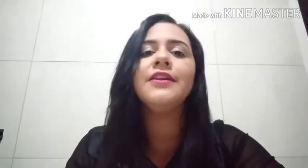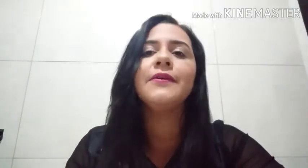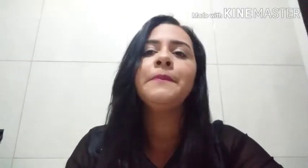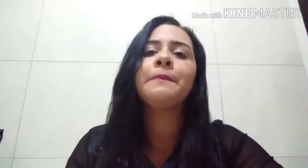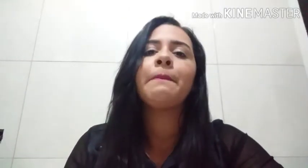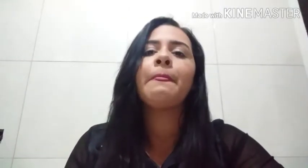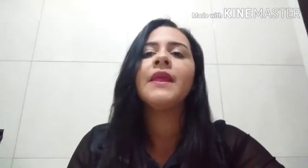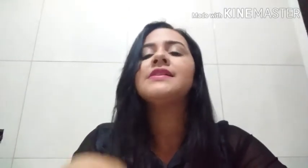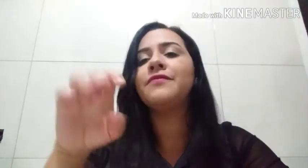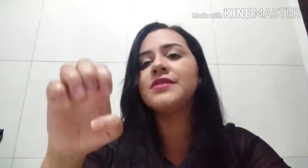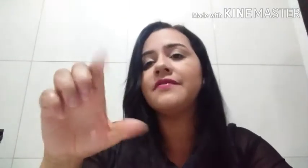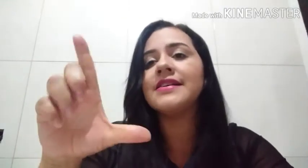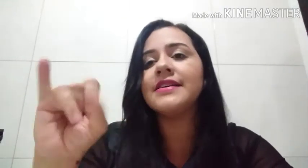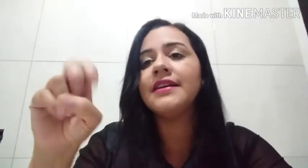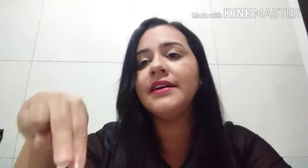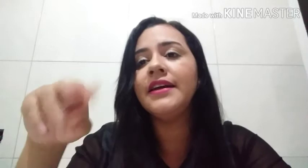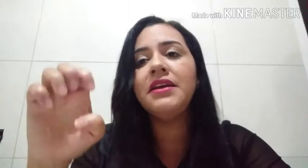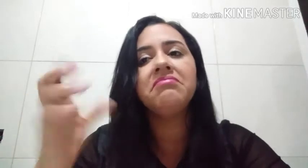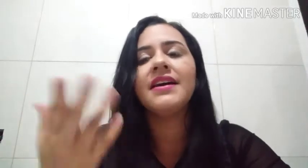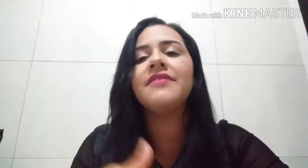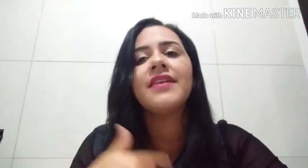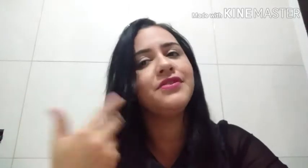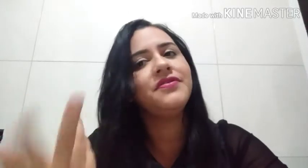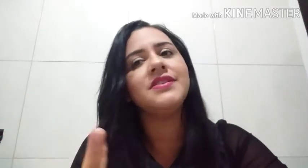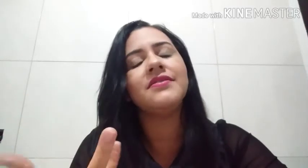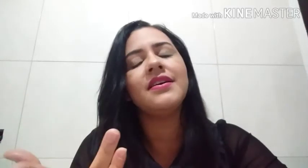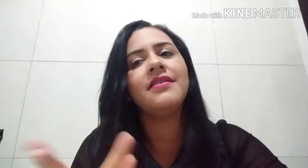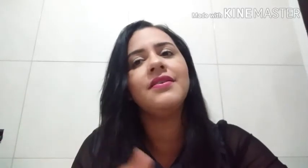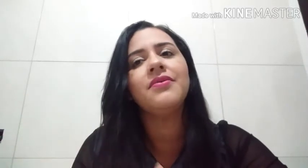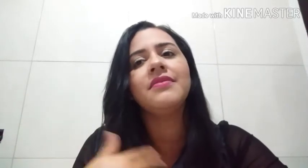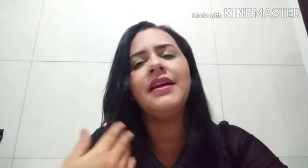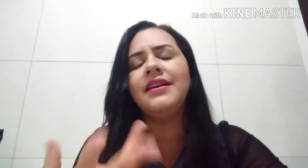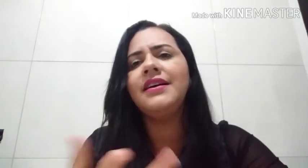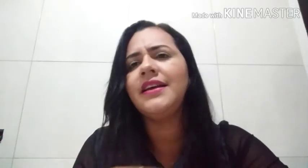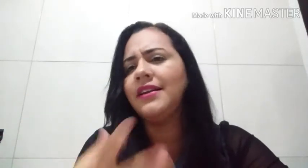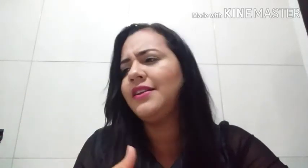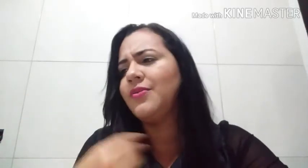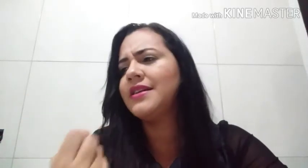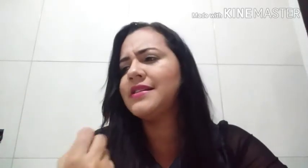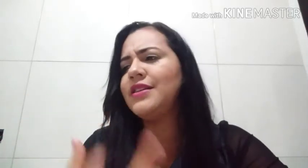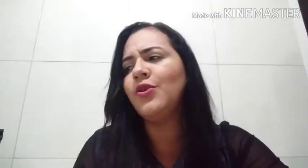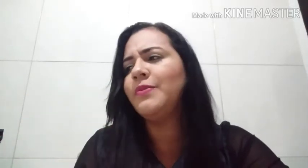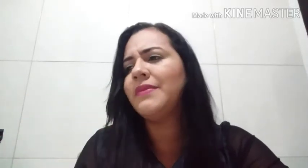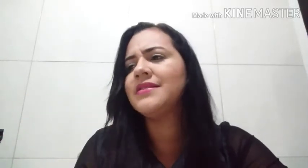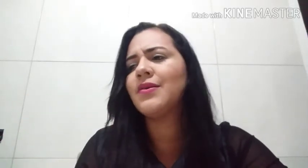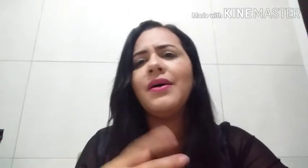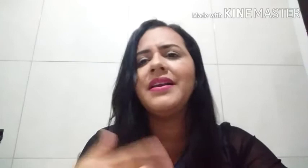né? Se fosse fazer Elaine, aí ia ficar difícil, né? Elaine, eu conheço esse nome, mas qual